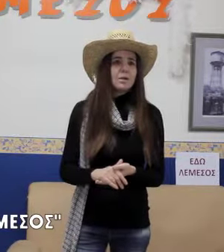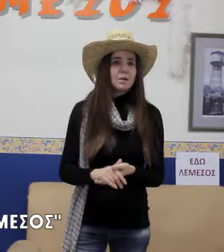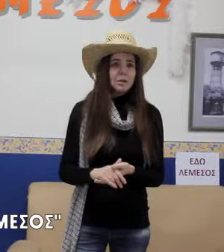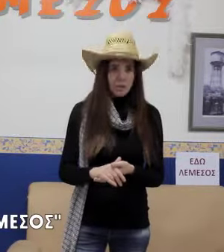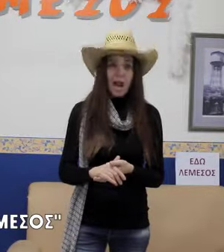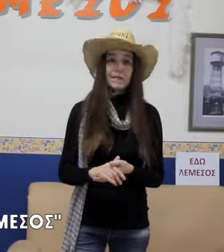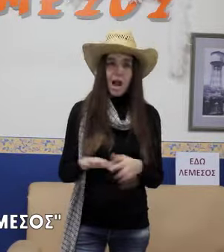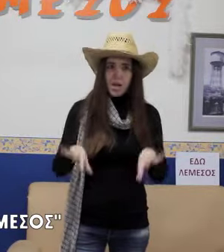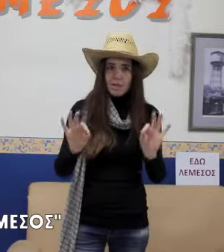Κατάληξη.